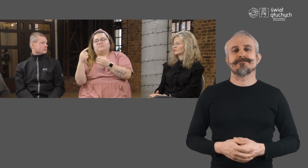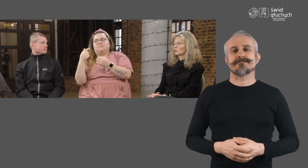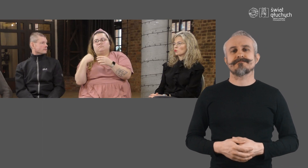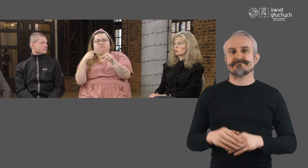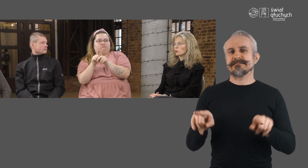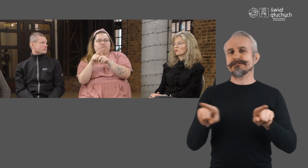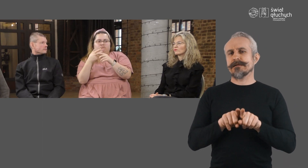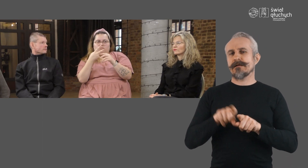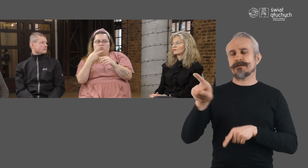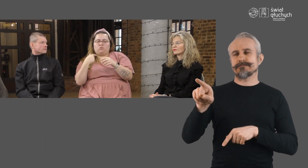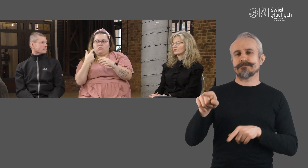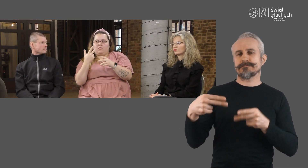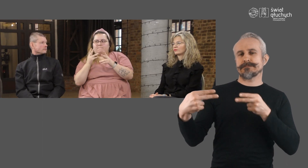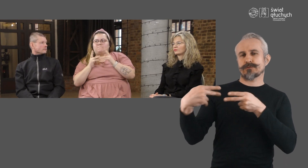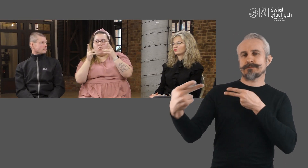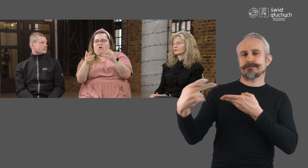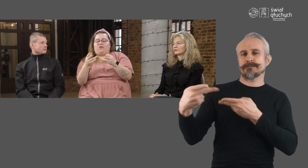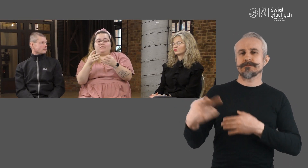Ja chciałam właśnie nawiązać do tego.